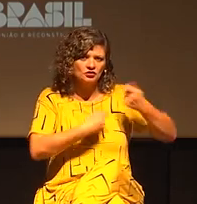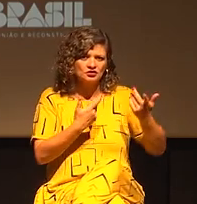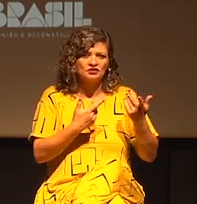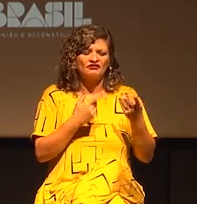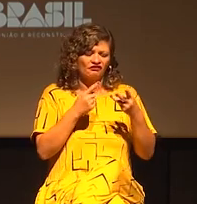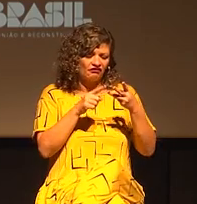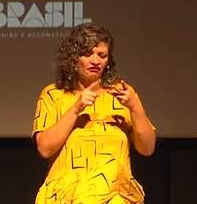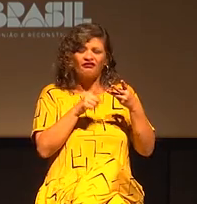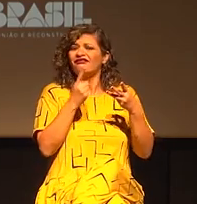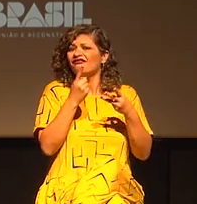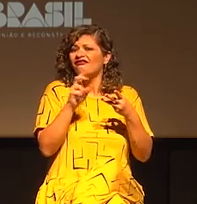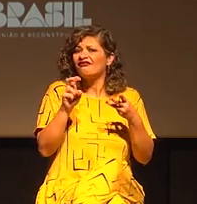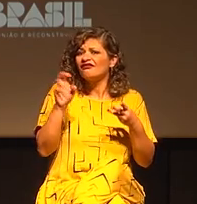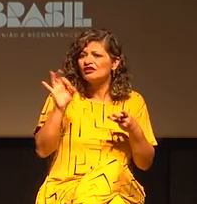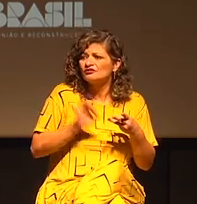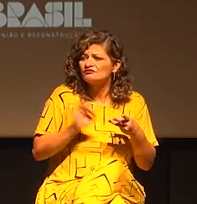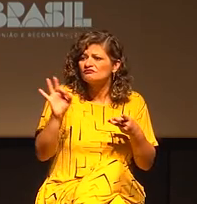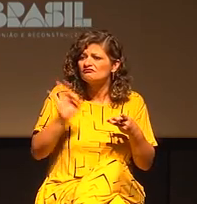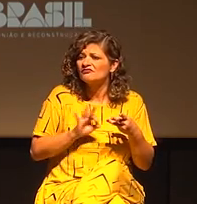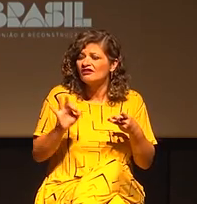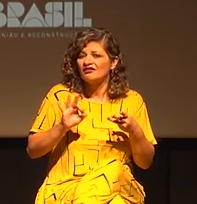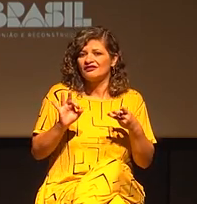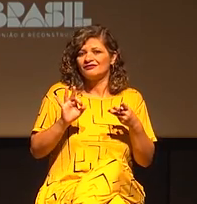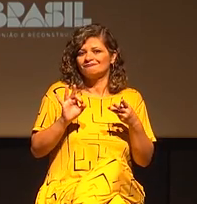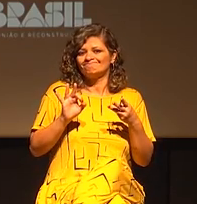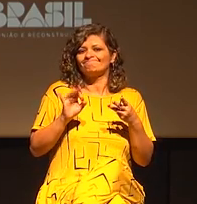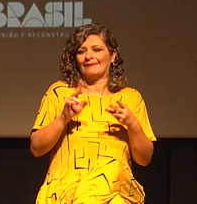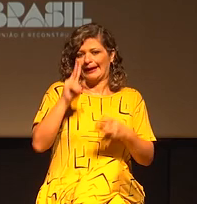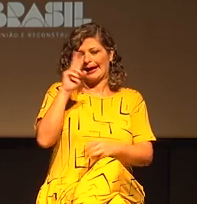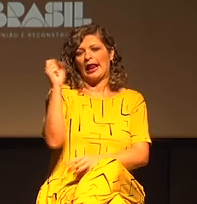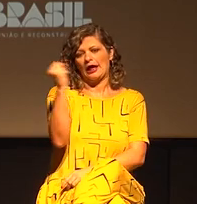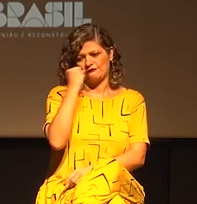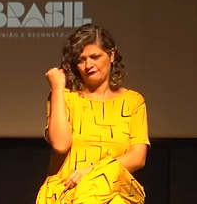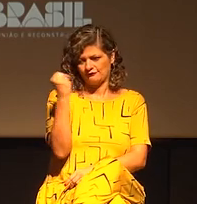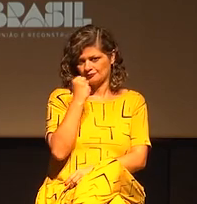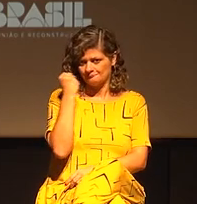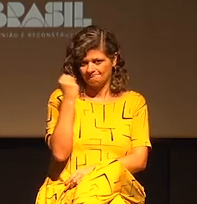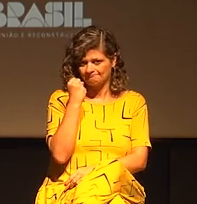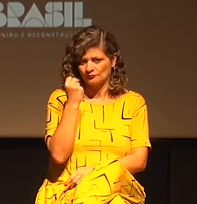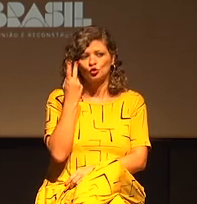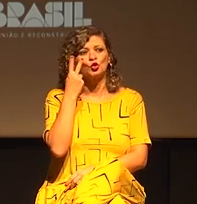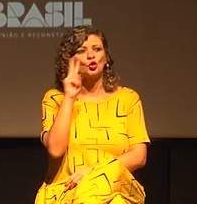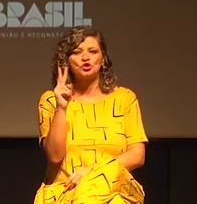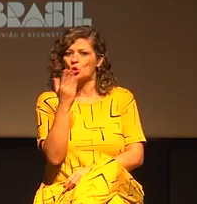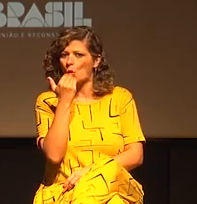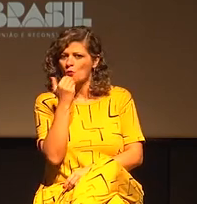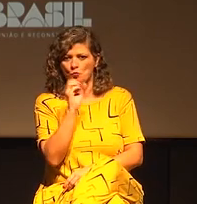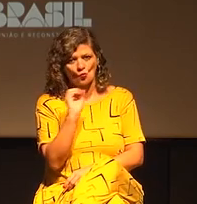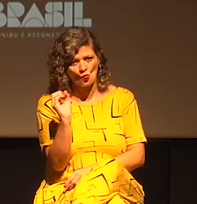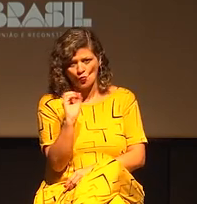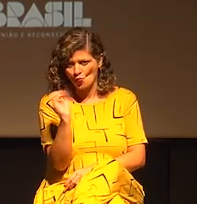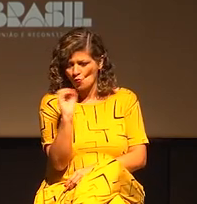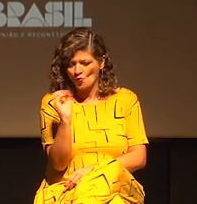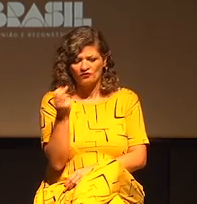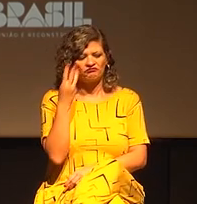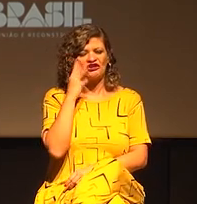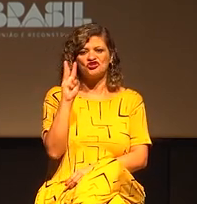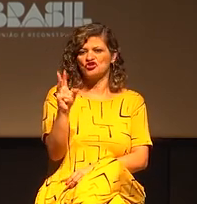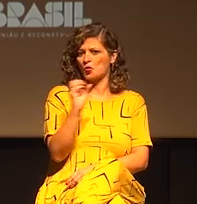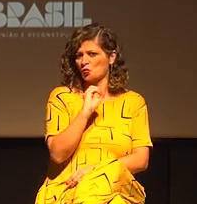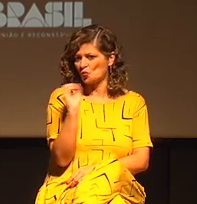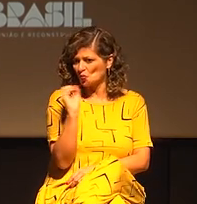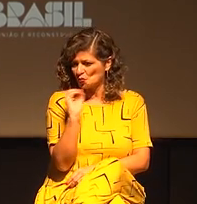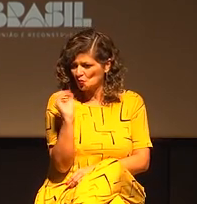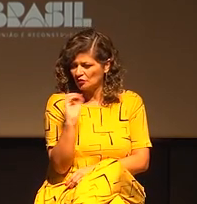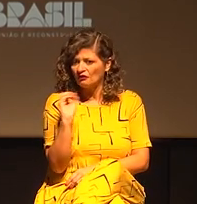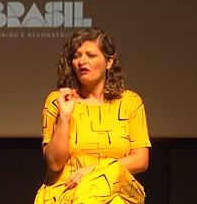15% né de insegurança alimentar grave que fica dois dias sem comer às vezes três